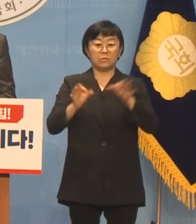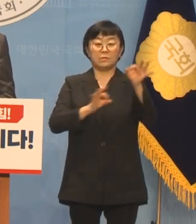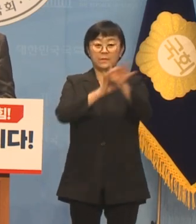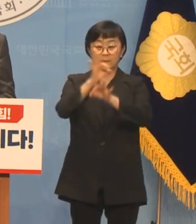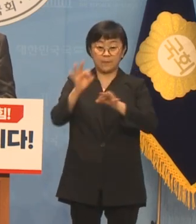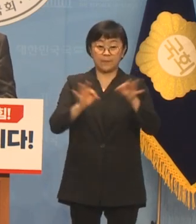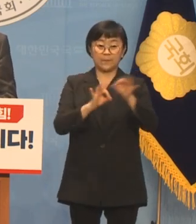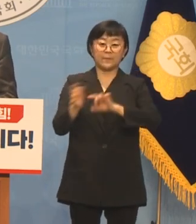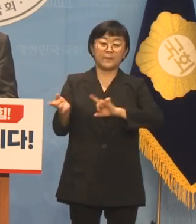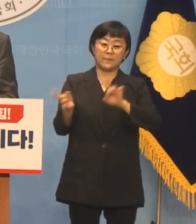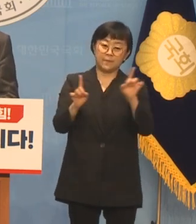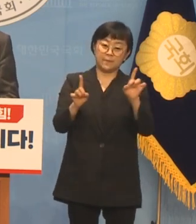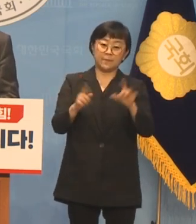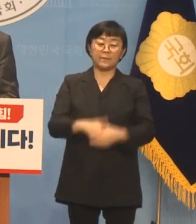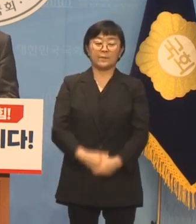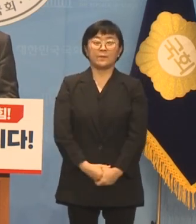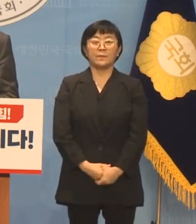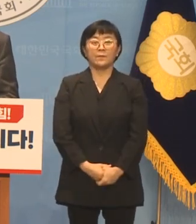경제를 살리고